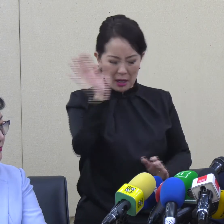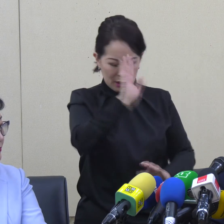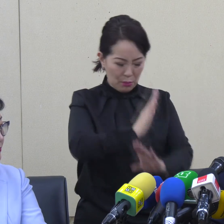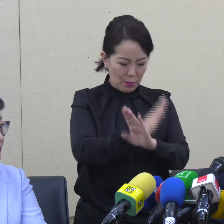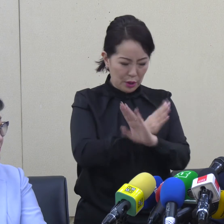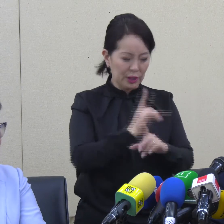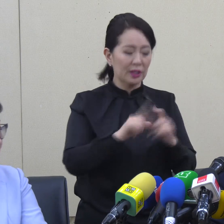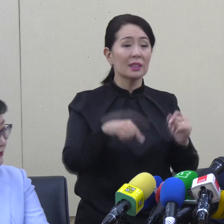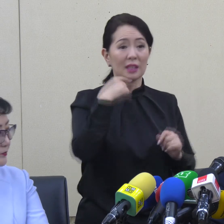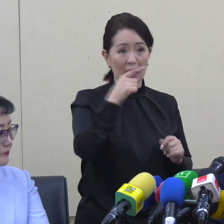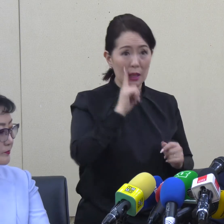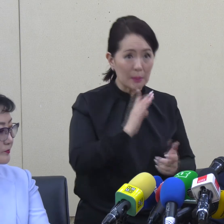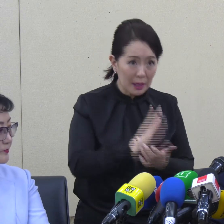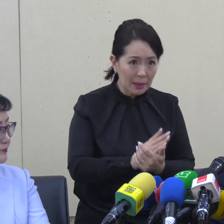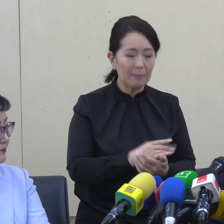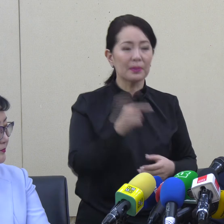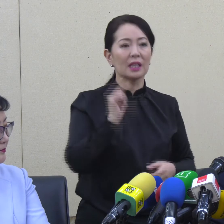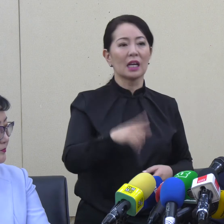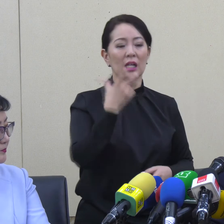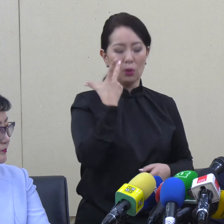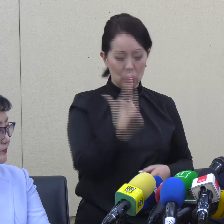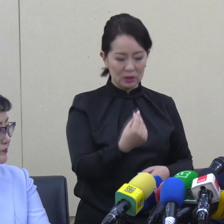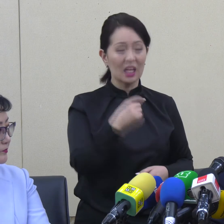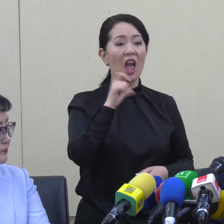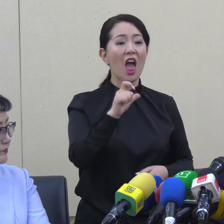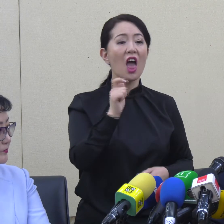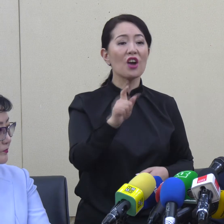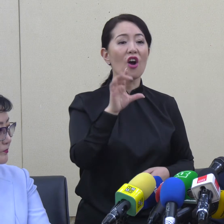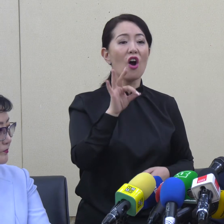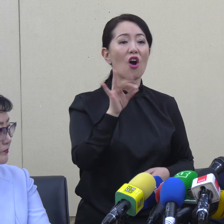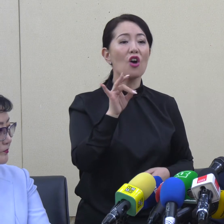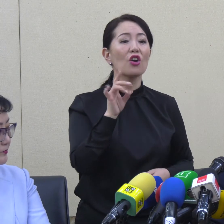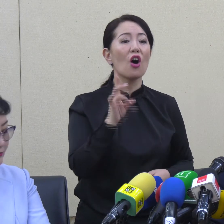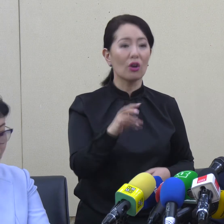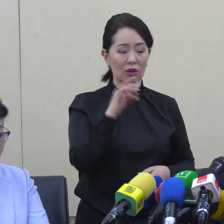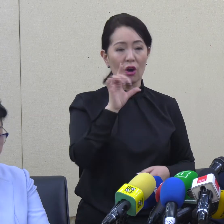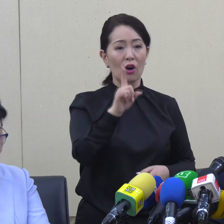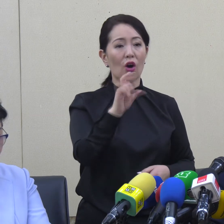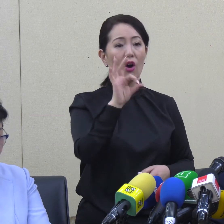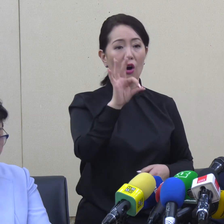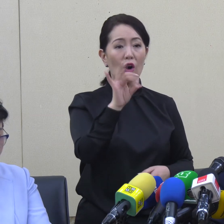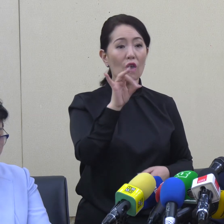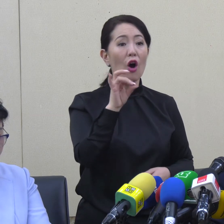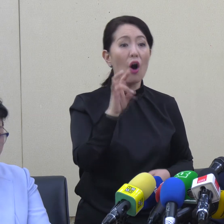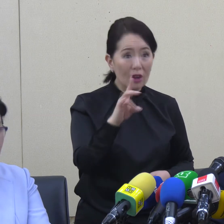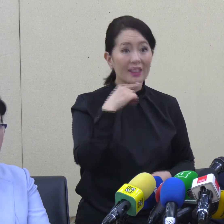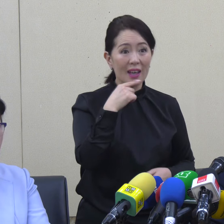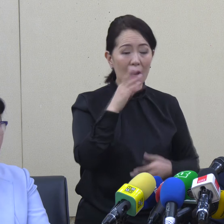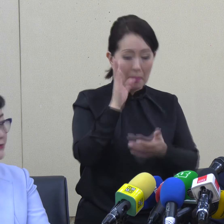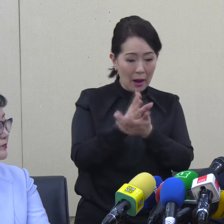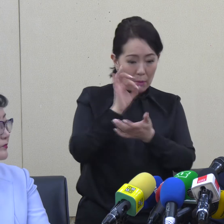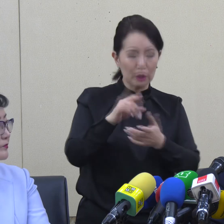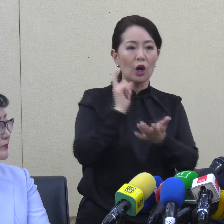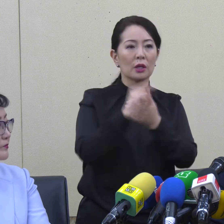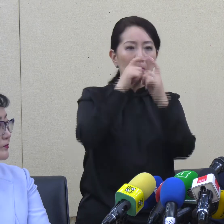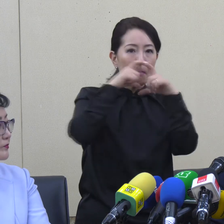хэлмээр байна. Тэгэд одоо шинхэн эх орон гэж ярьдаг болсууд энэ үед одоо тэр юу